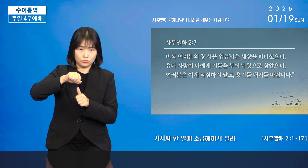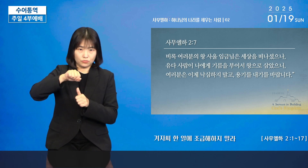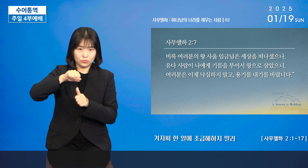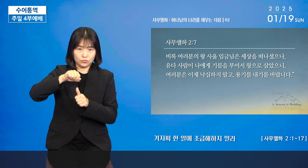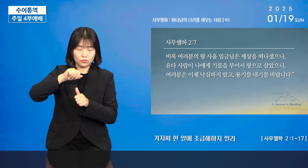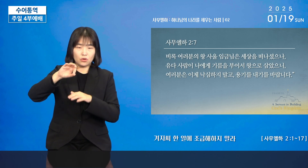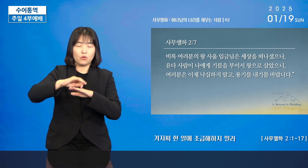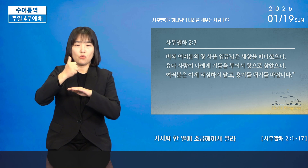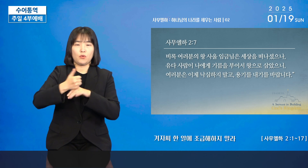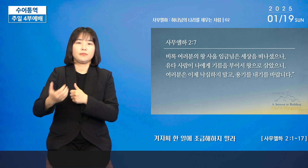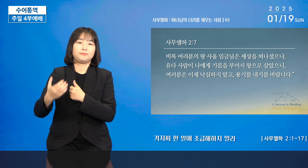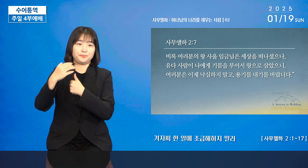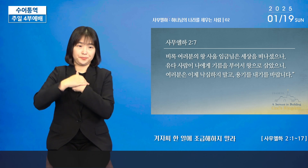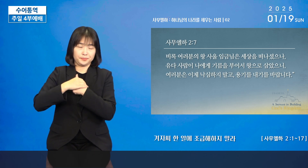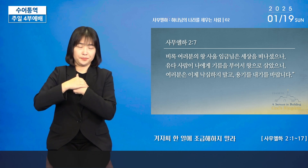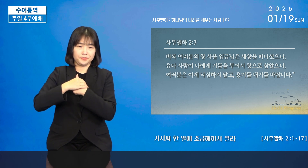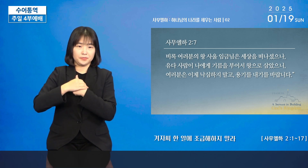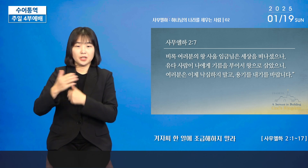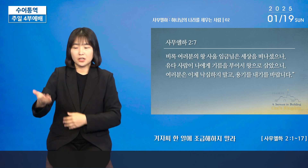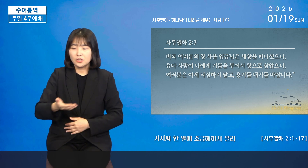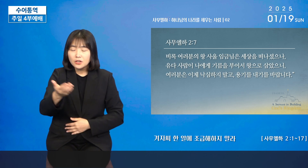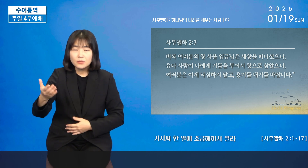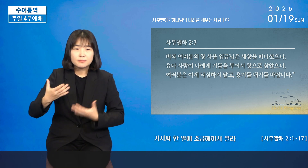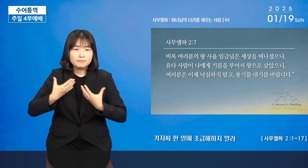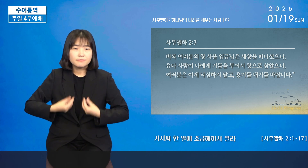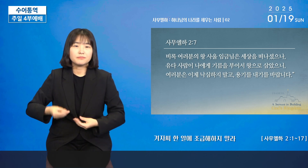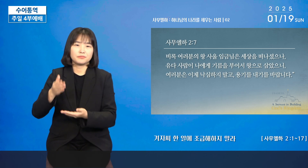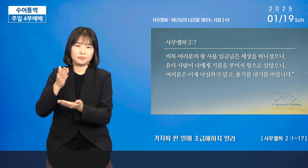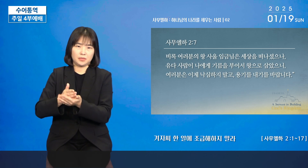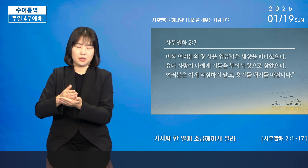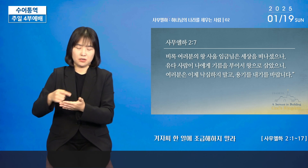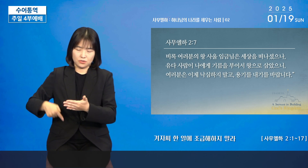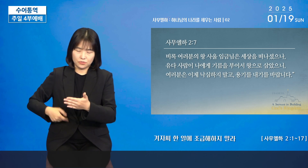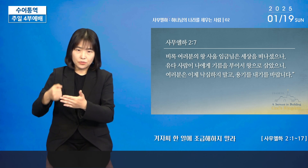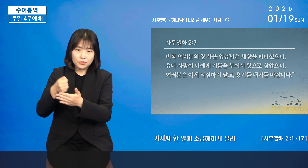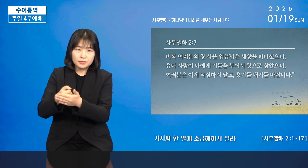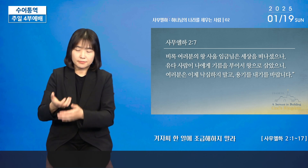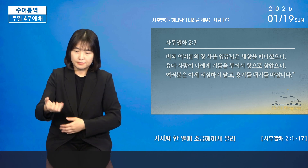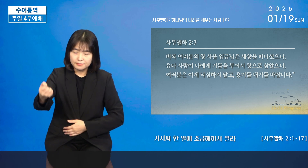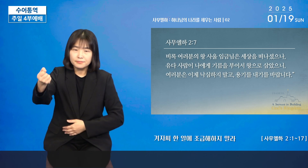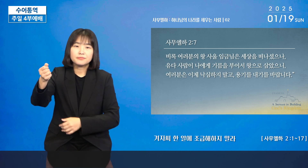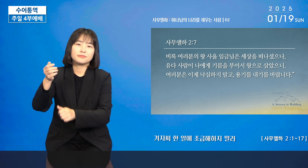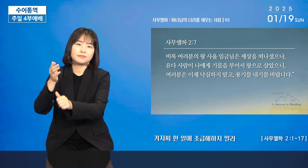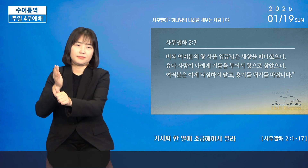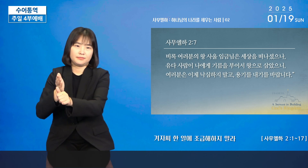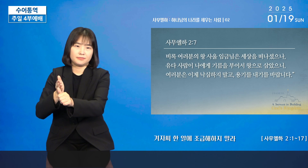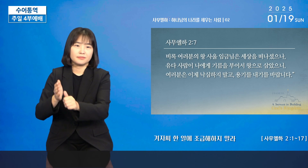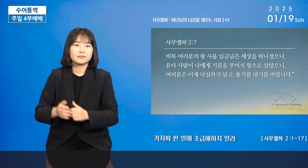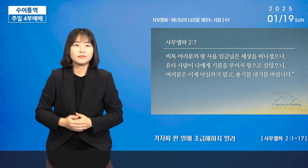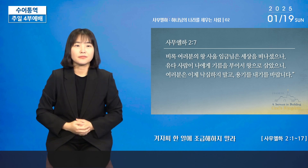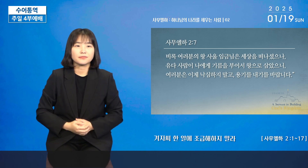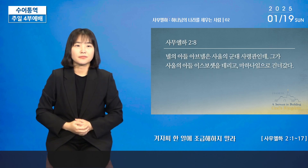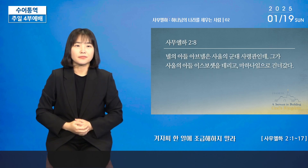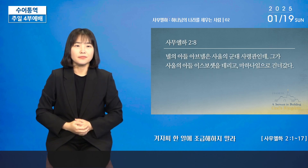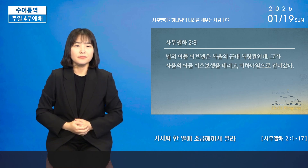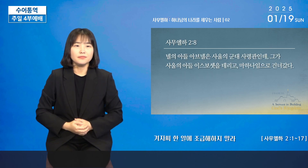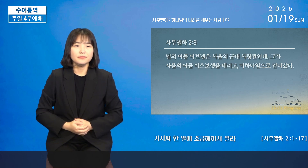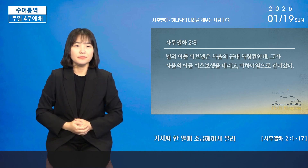기름을 부어서 왕으로 삼았으니 여러분은 이제 낙심하지 말고 용기를 내기를